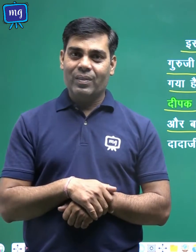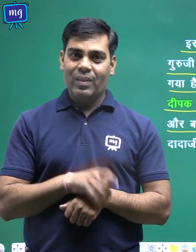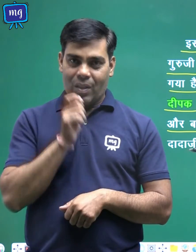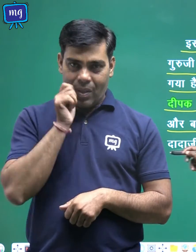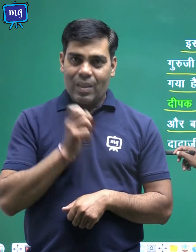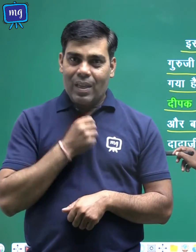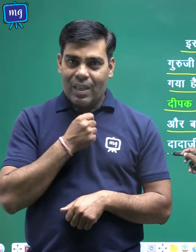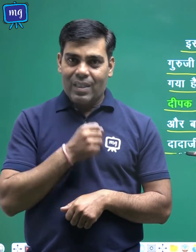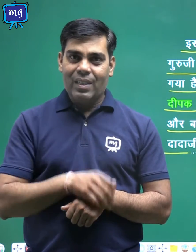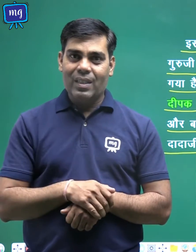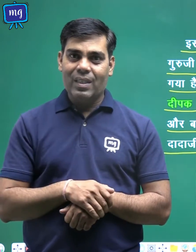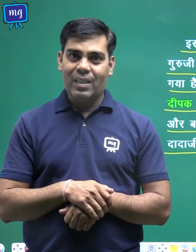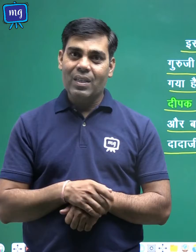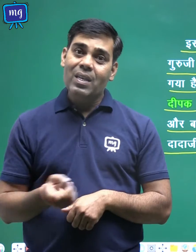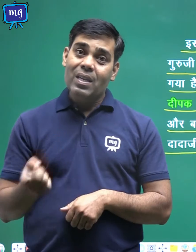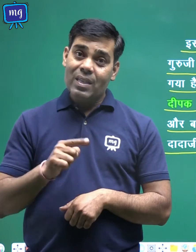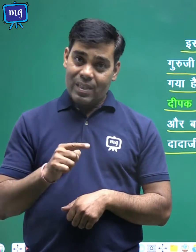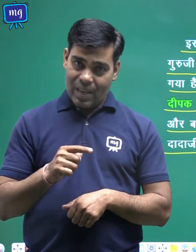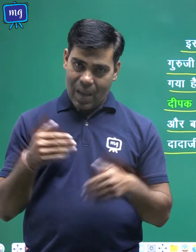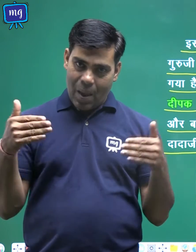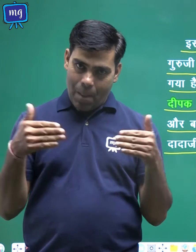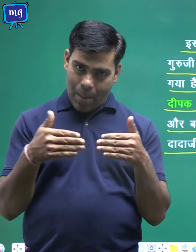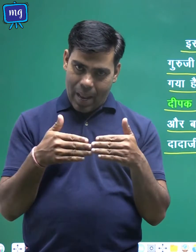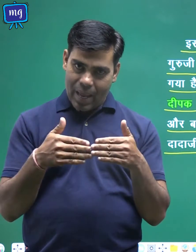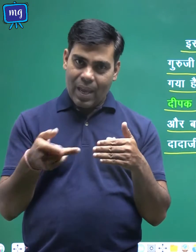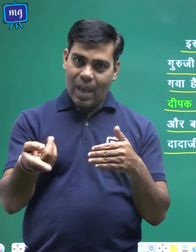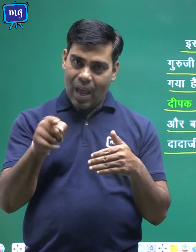दादाजी से मिलने आते हैं।